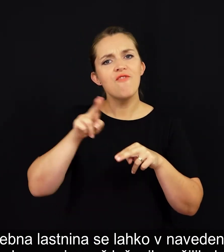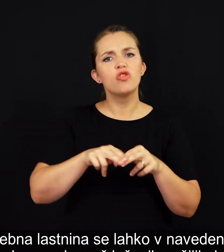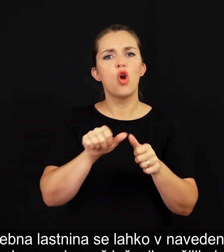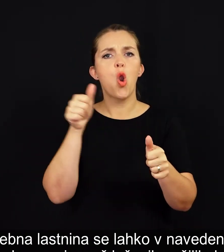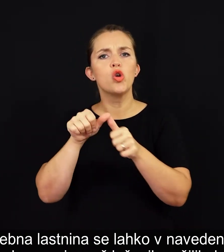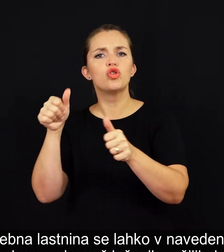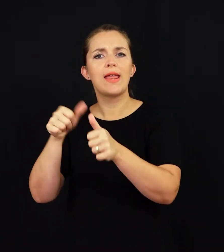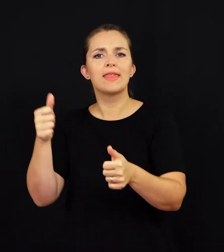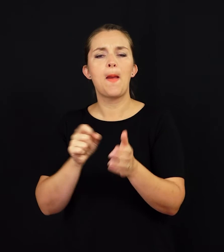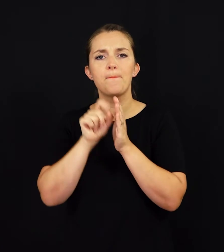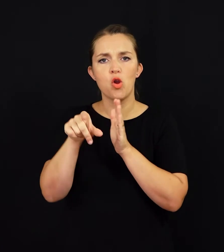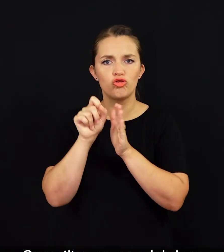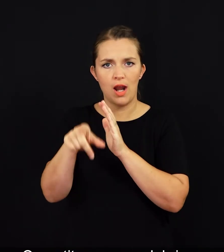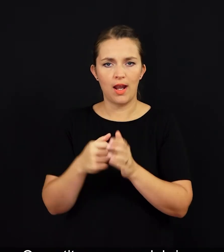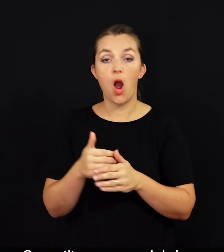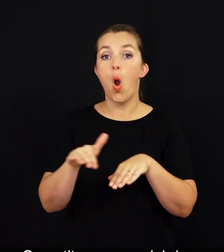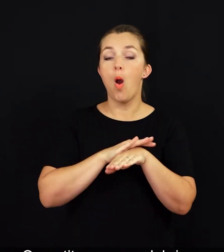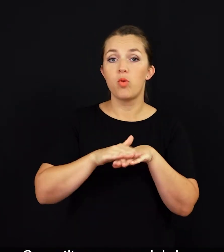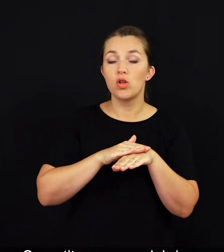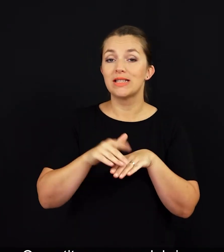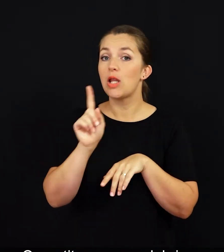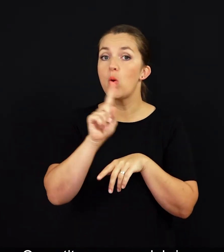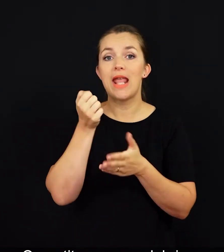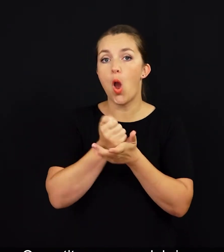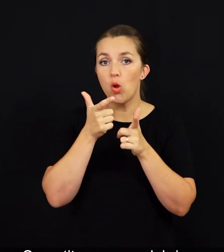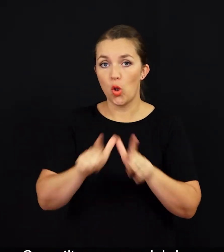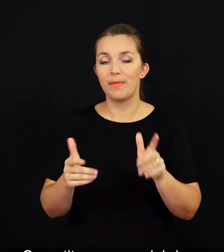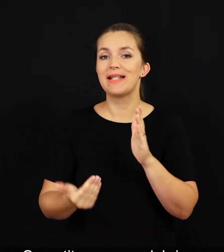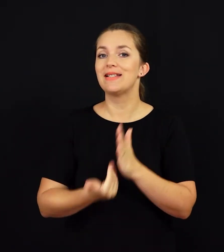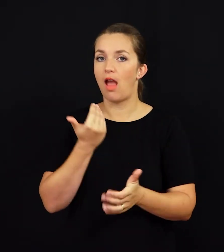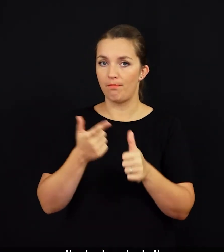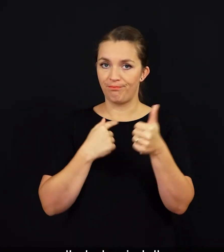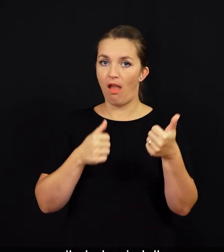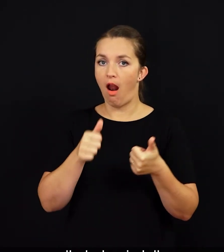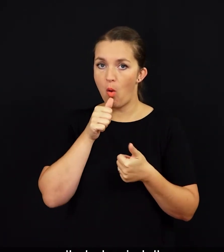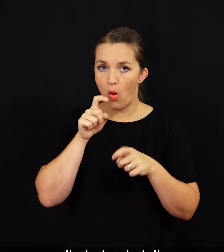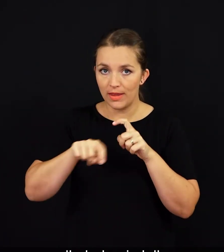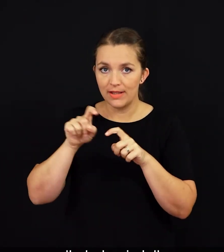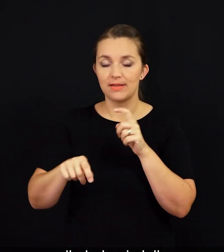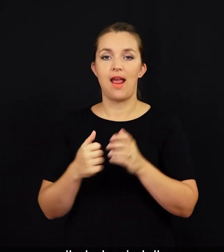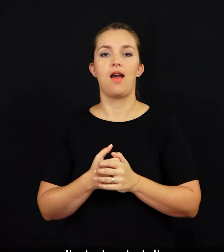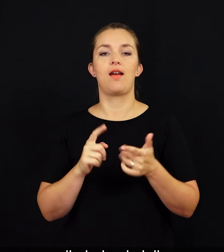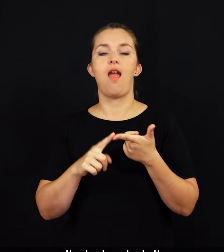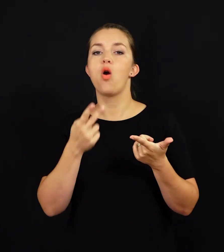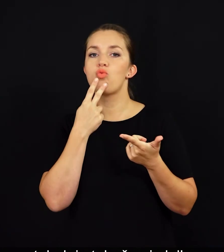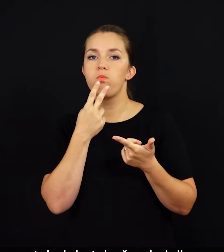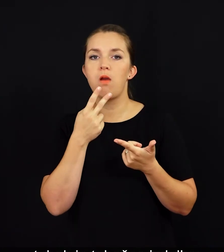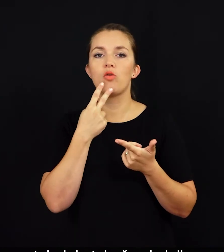pošiljkah. Oprostitev se ne odobri za alkoholne izdelke, tobak in